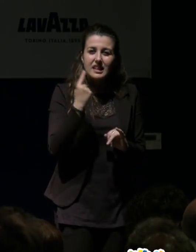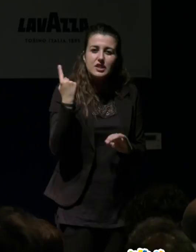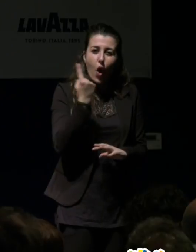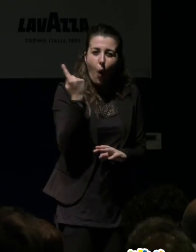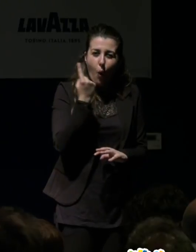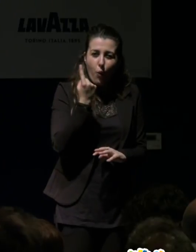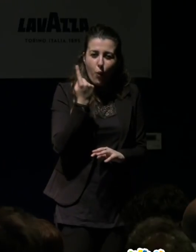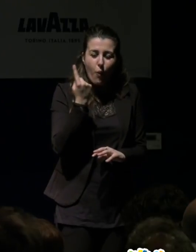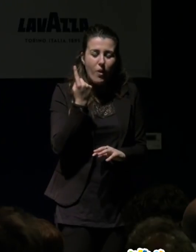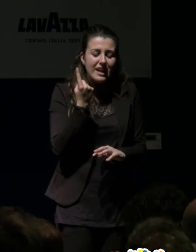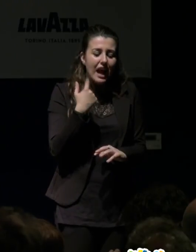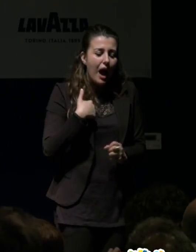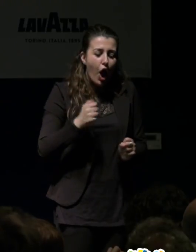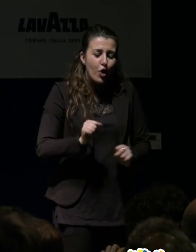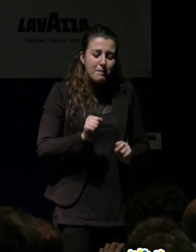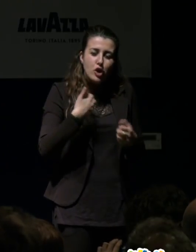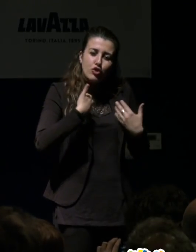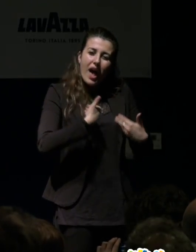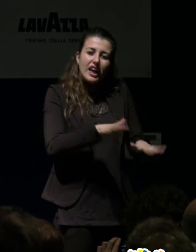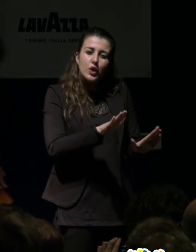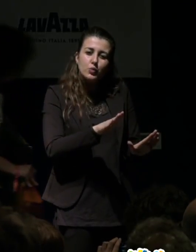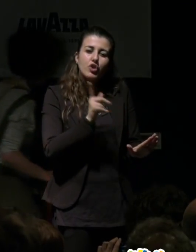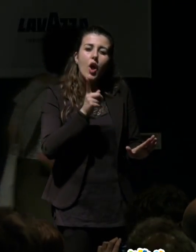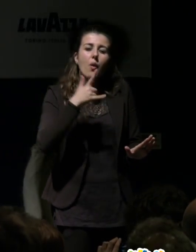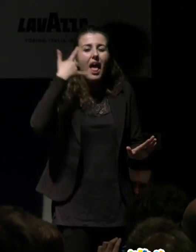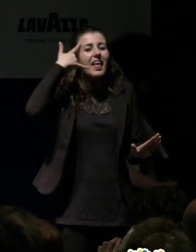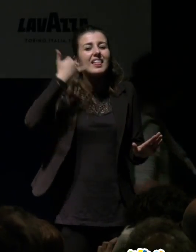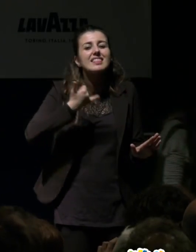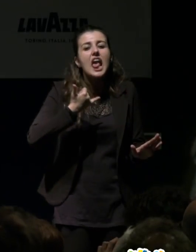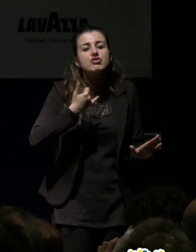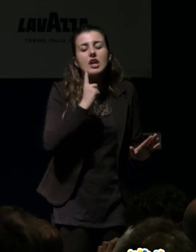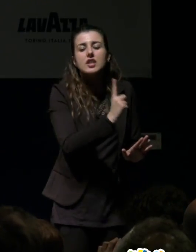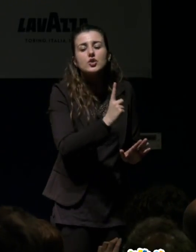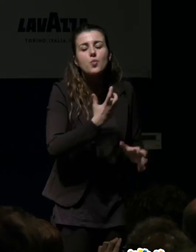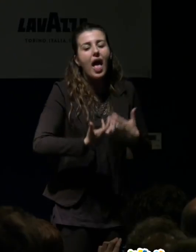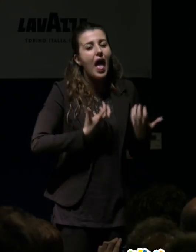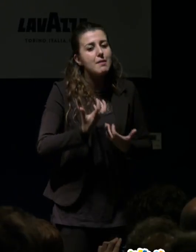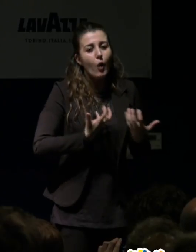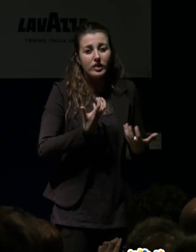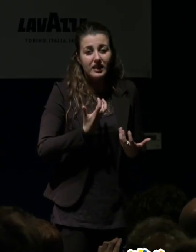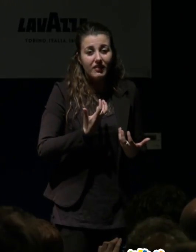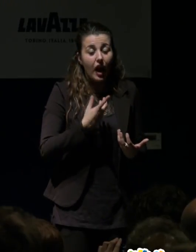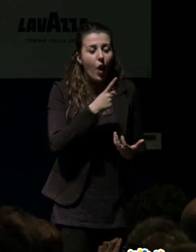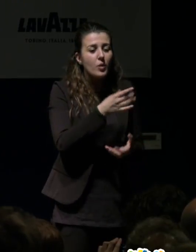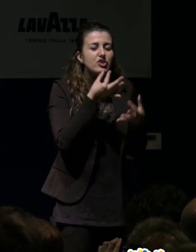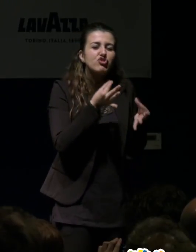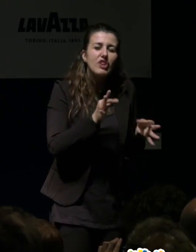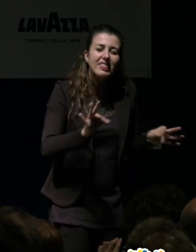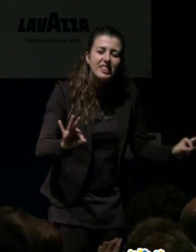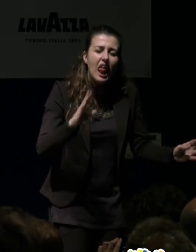irrinunciabile era l'intelligenza emotiva la grazia con cui affrontava